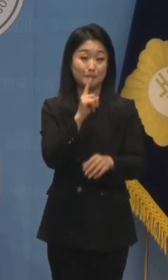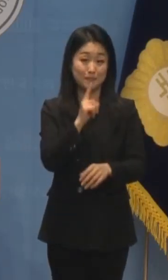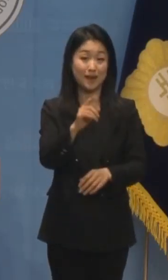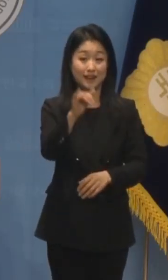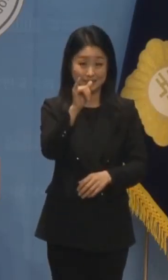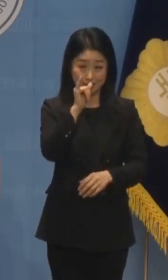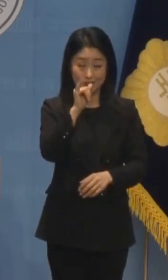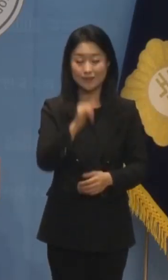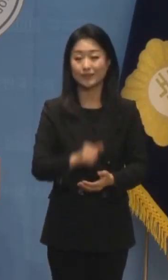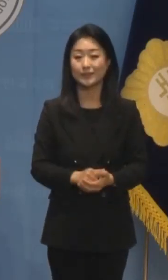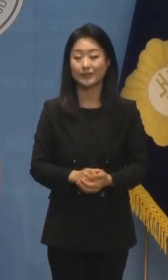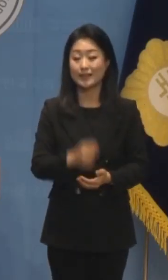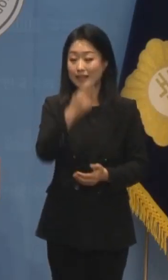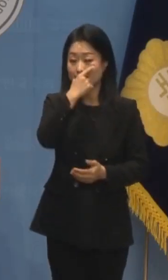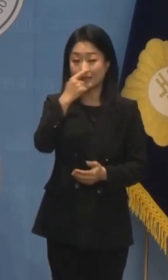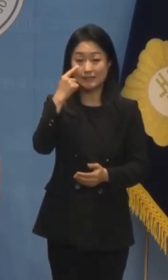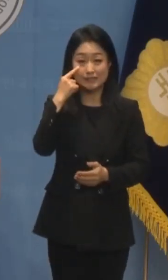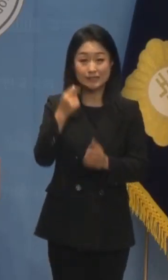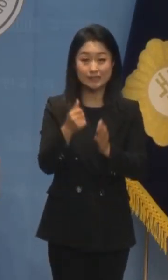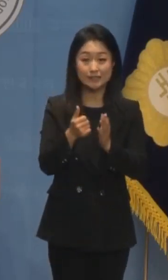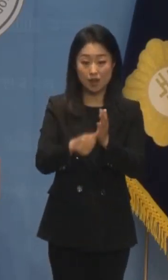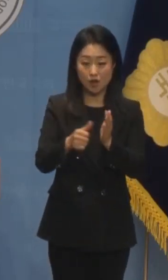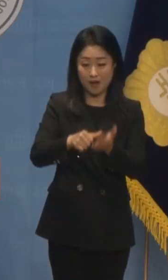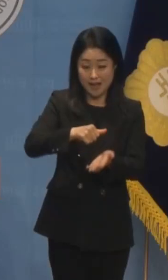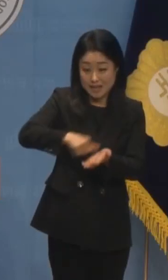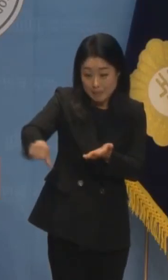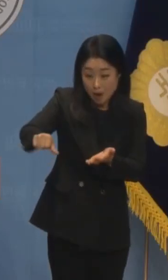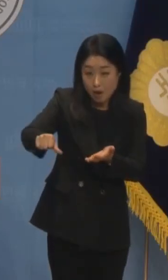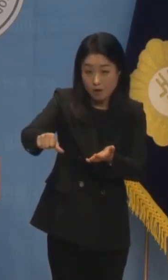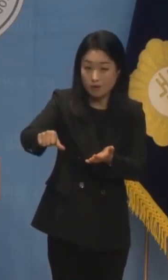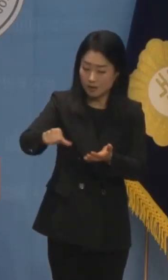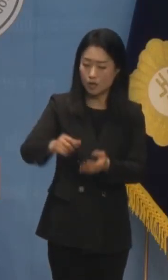바랍니다. 증거인멸은 피할